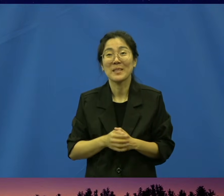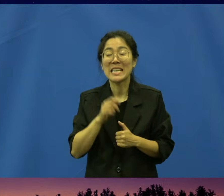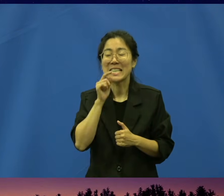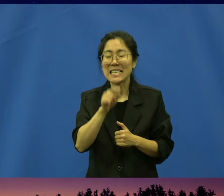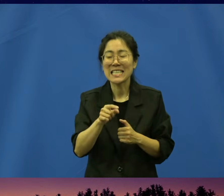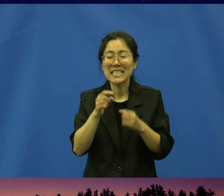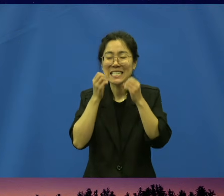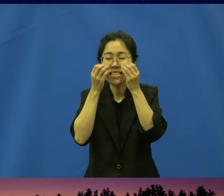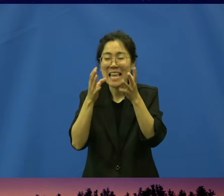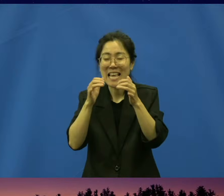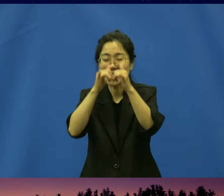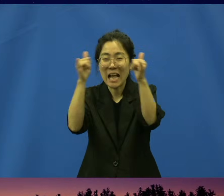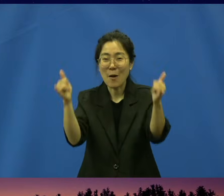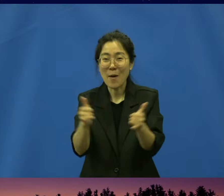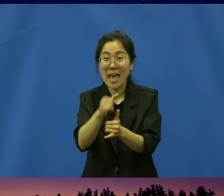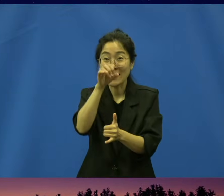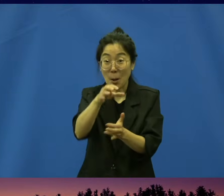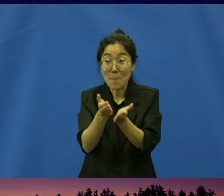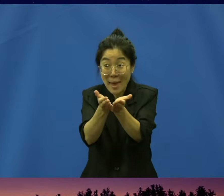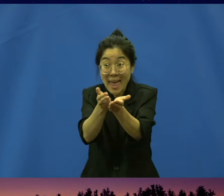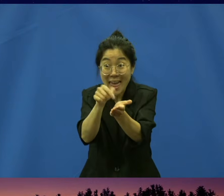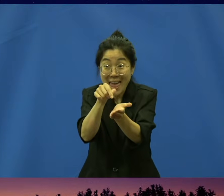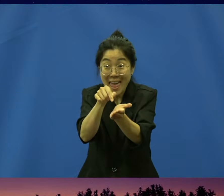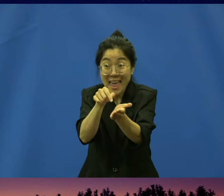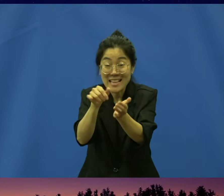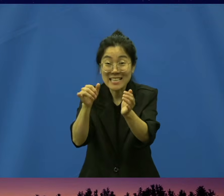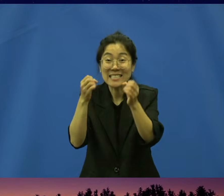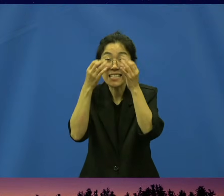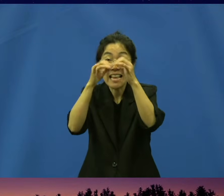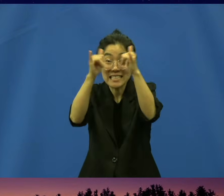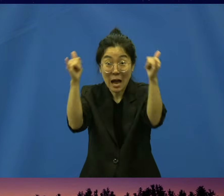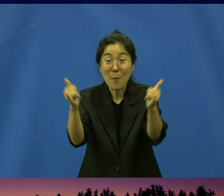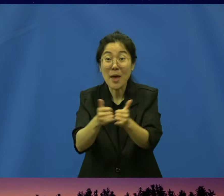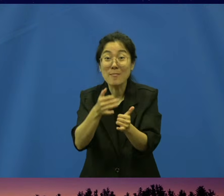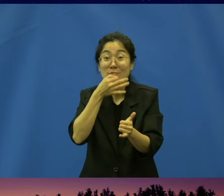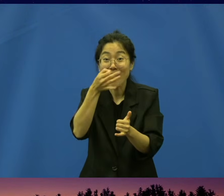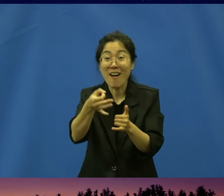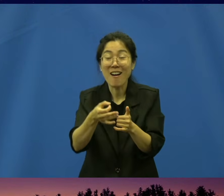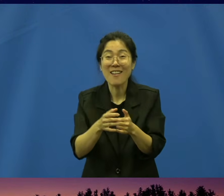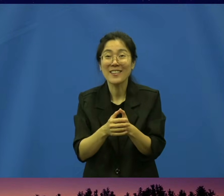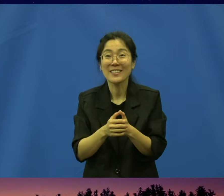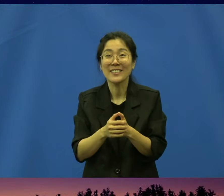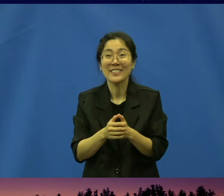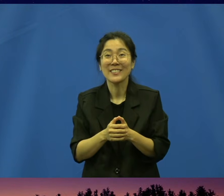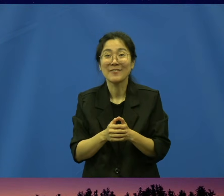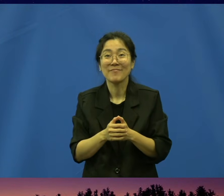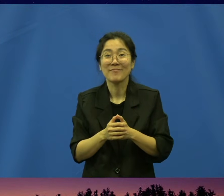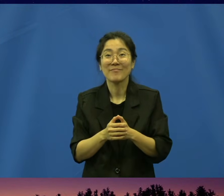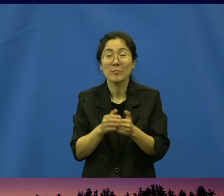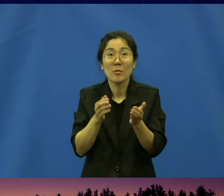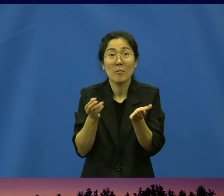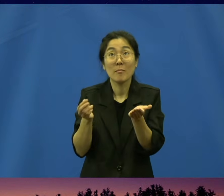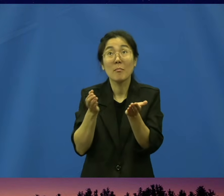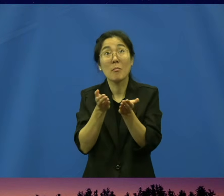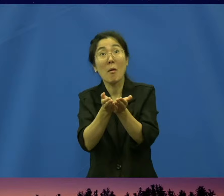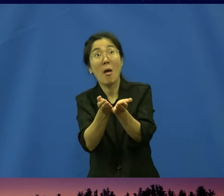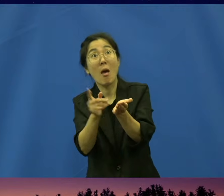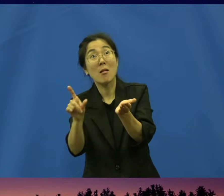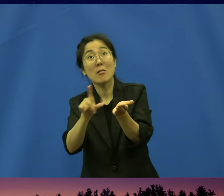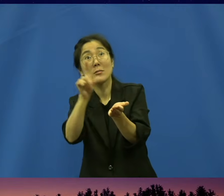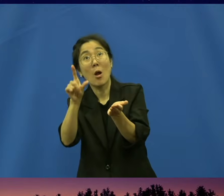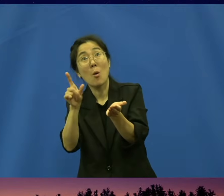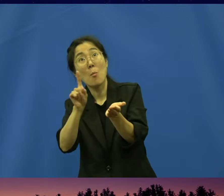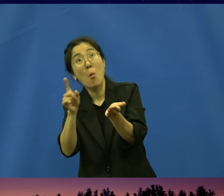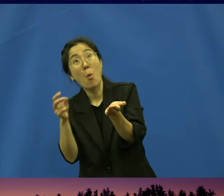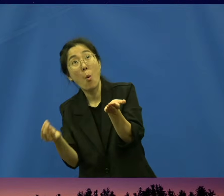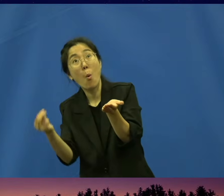사회에서는, 그죠? 둘로스가 새로운 사회잖아요, 그죠? 지금 둘로스 신임 선교사 오면 새로운 사회에 왔잖아요, 그죠? 그래서 이